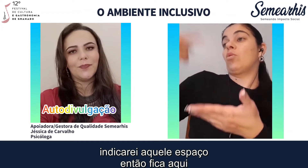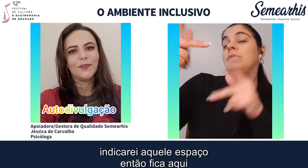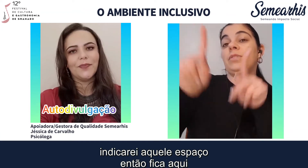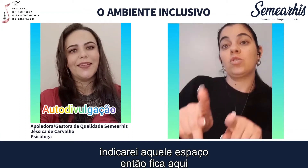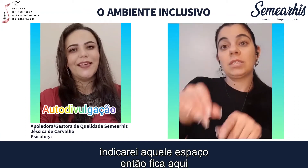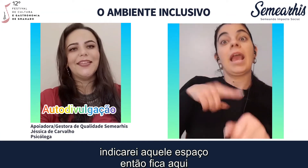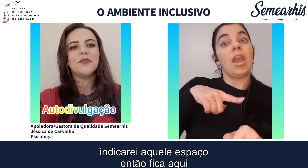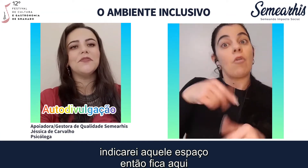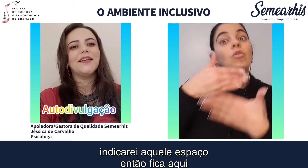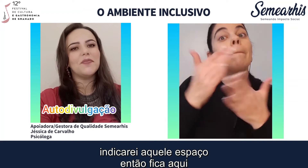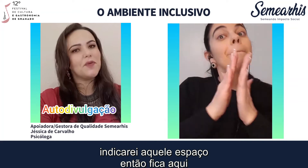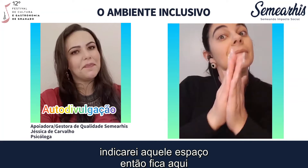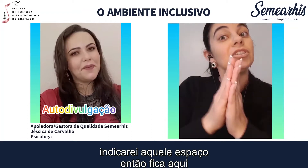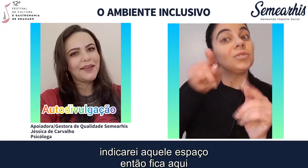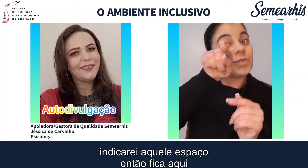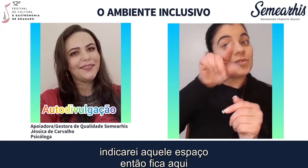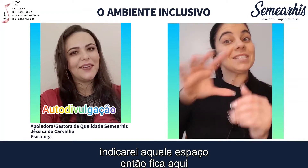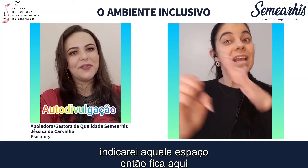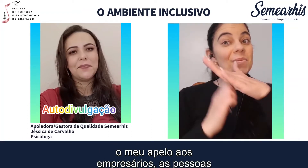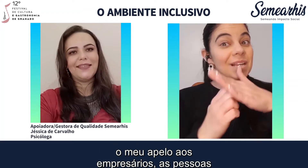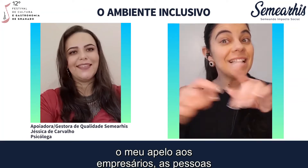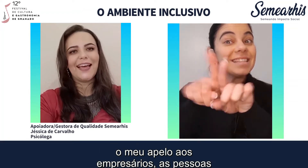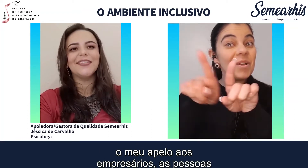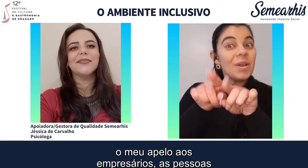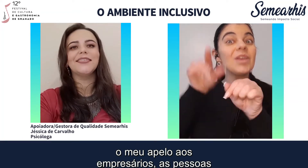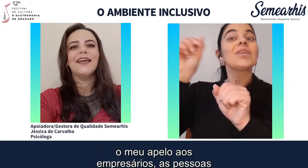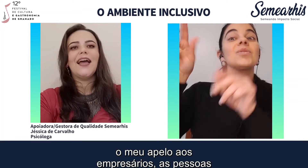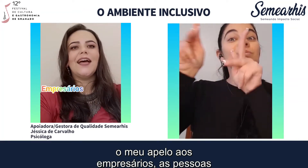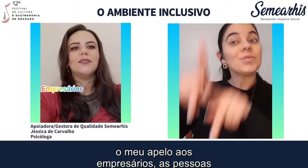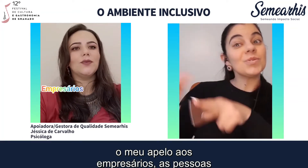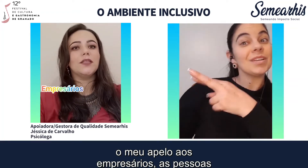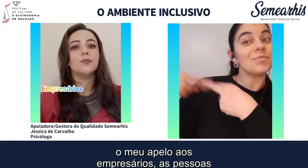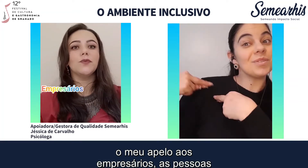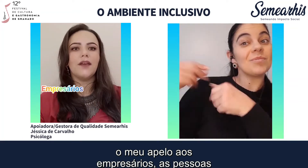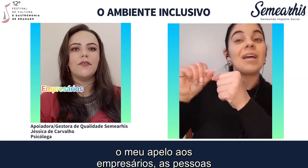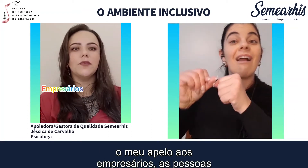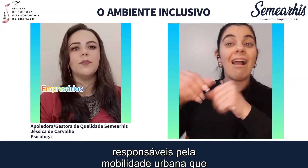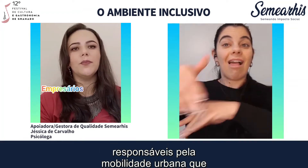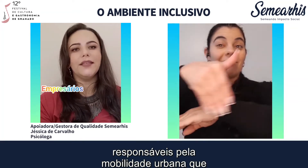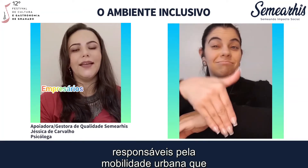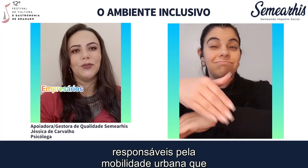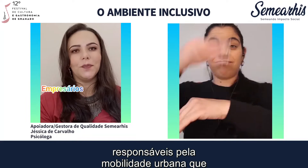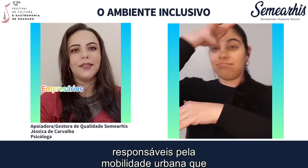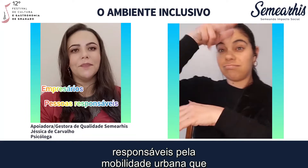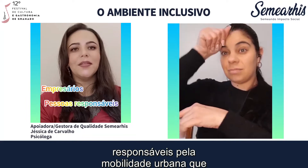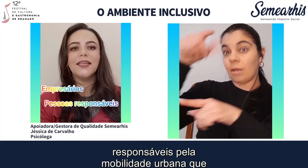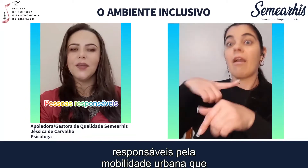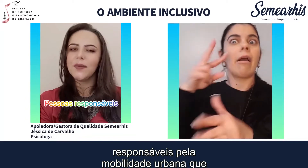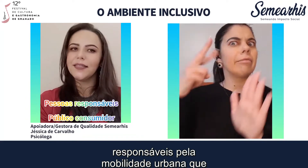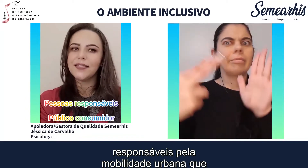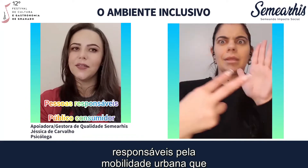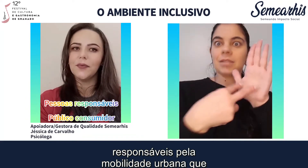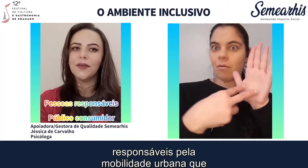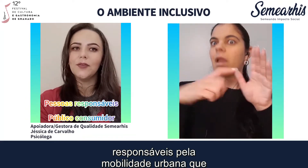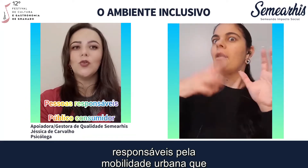espaço. Então fica aqui o meu apelo aos empresários, às pessoas responsáveis pela mobilidade urbana, que dêem